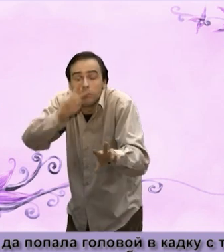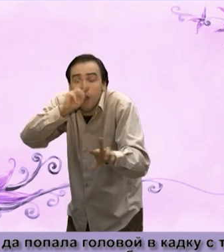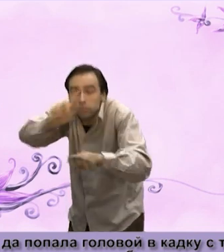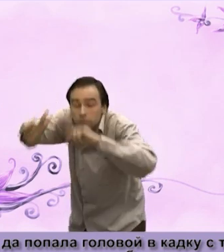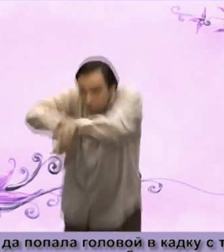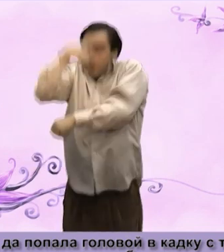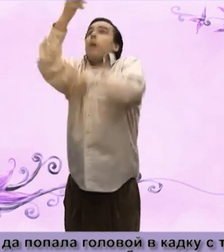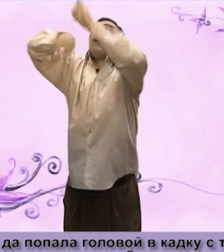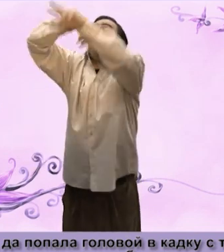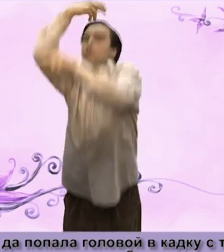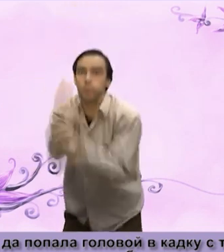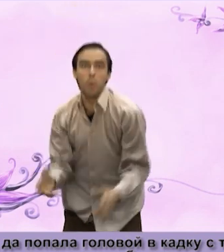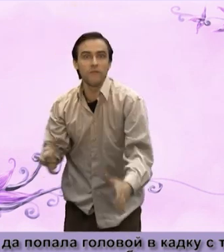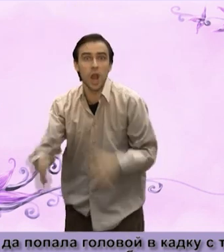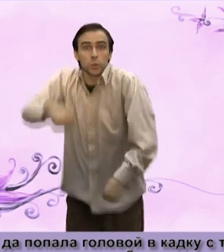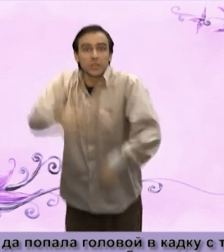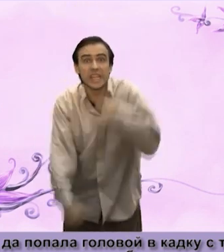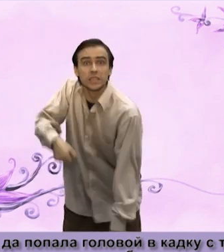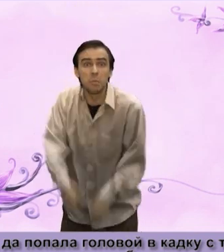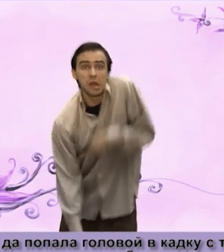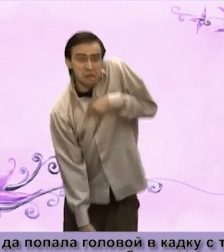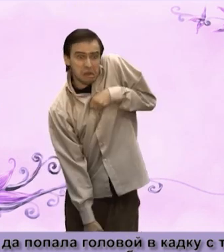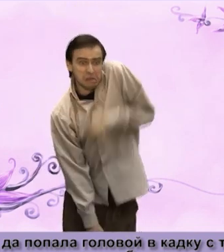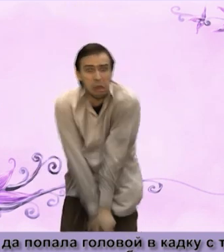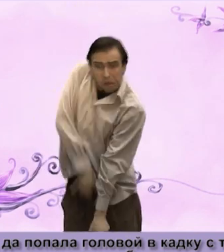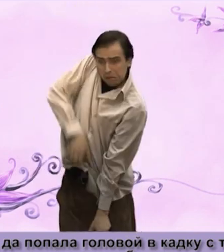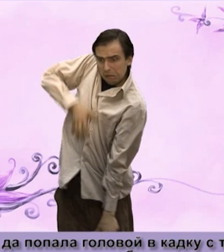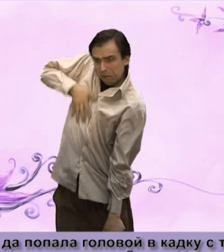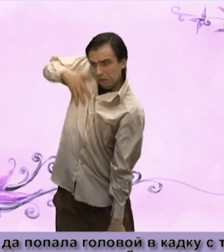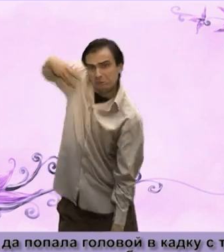да попала головой в катку с тестом.